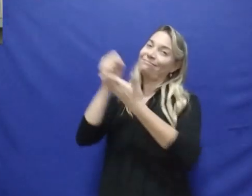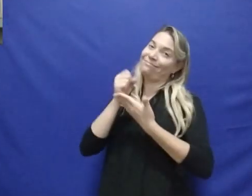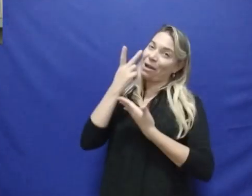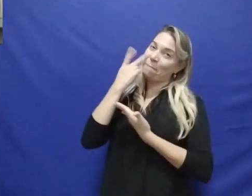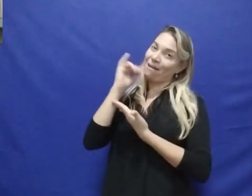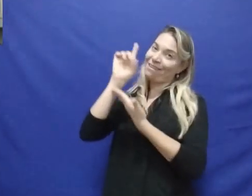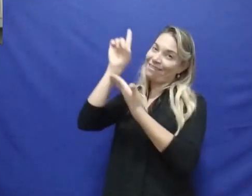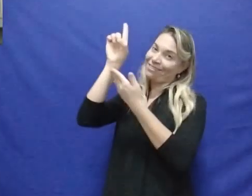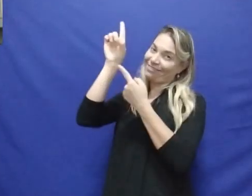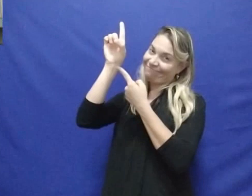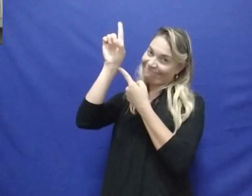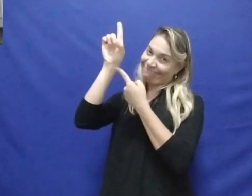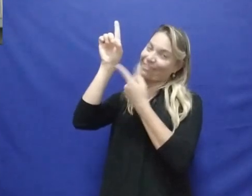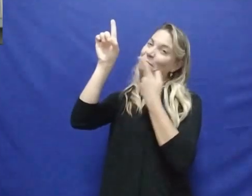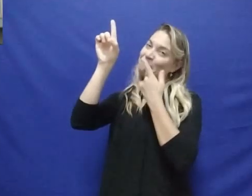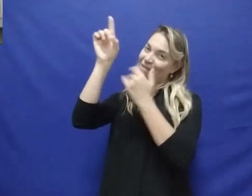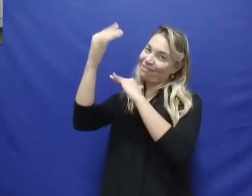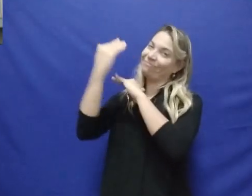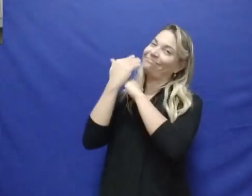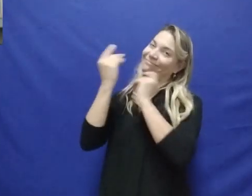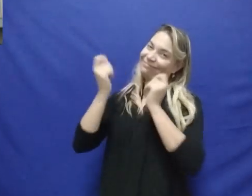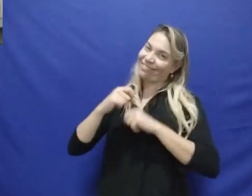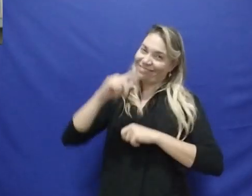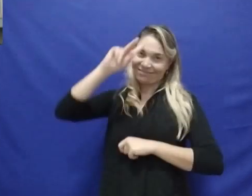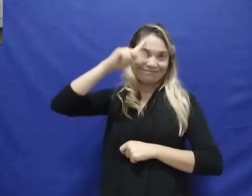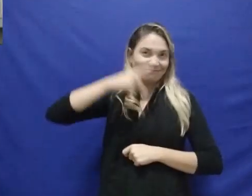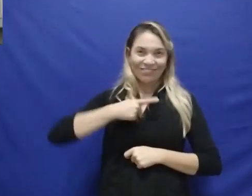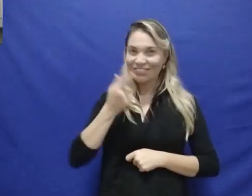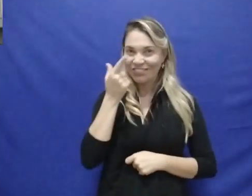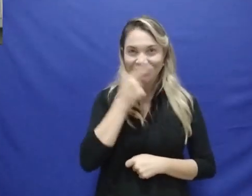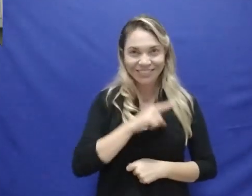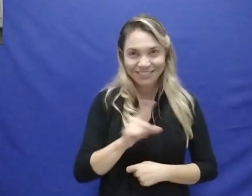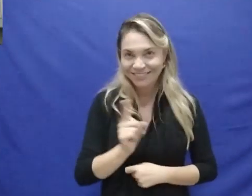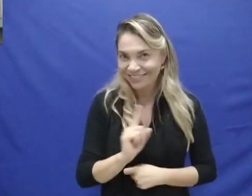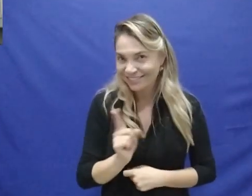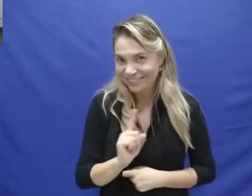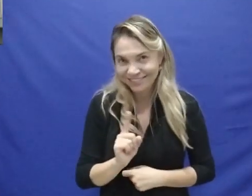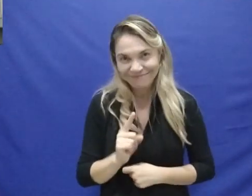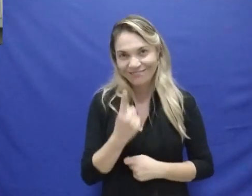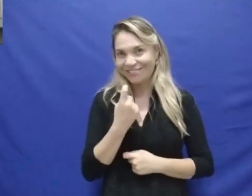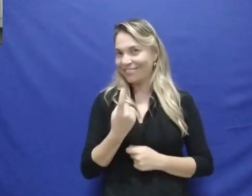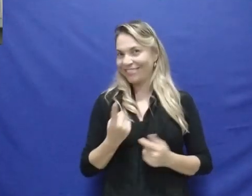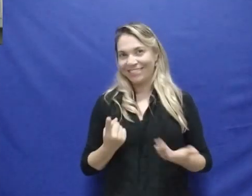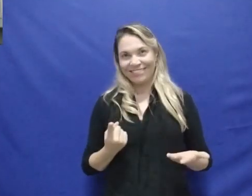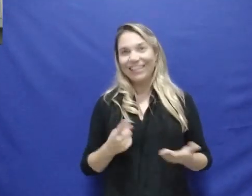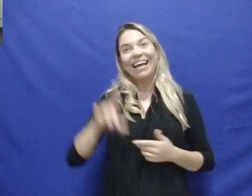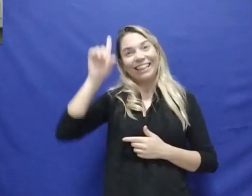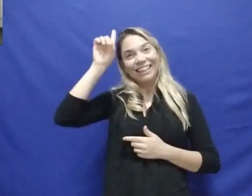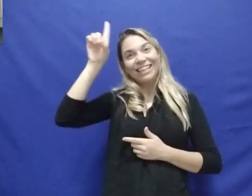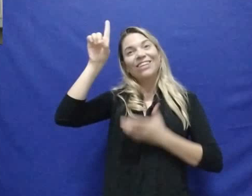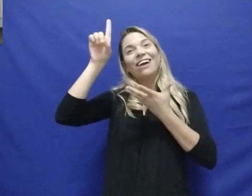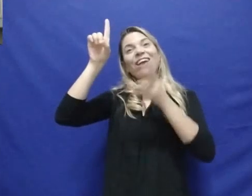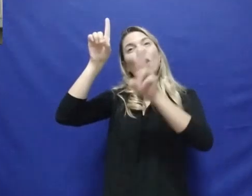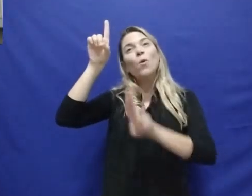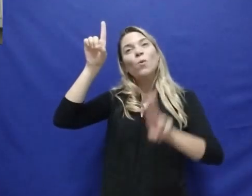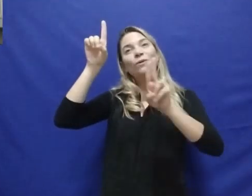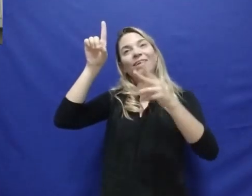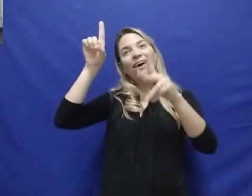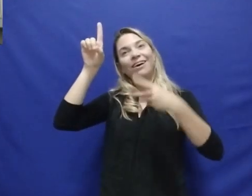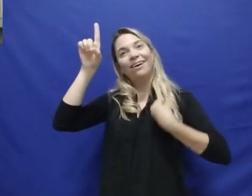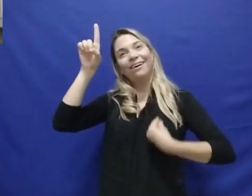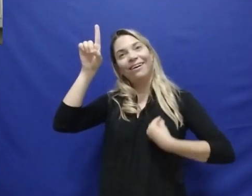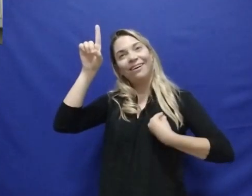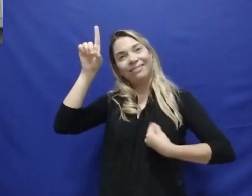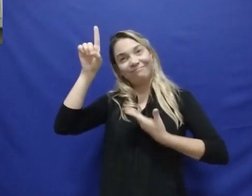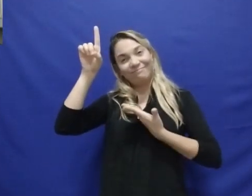pai, você está ao meu lado, eu tenho braços e tenho remos, use toda a sua força chamando o